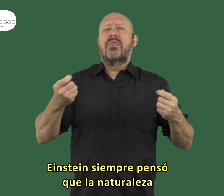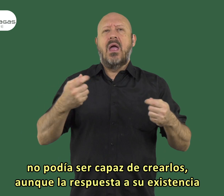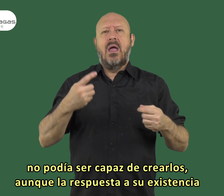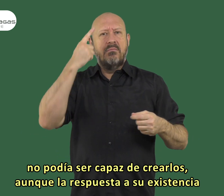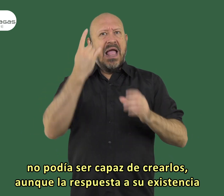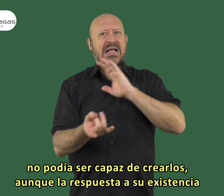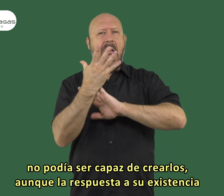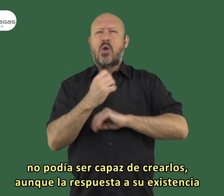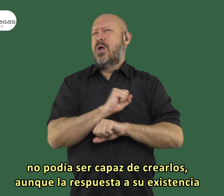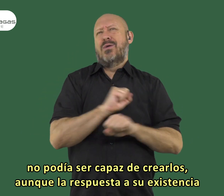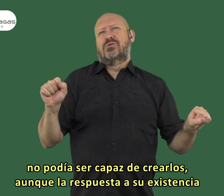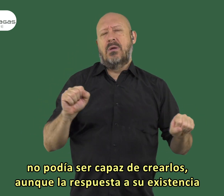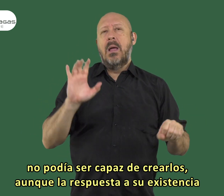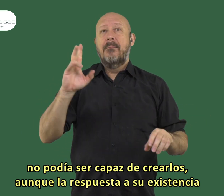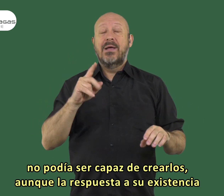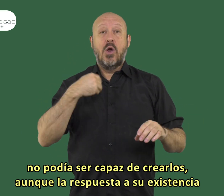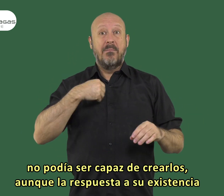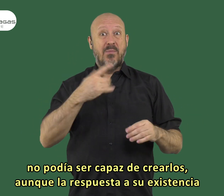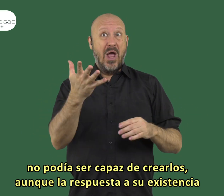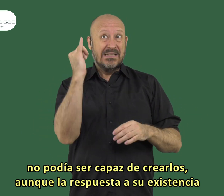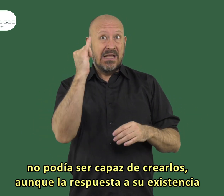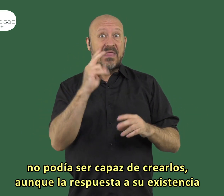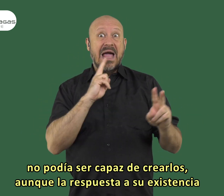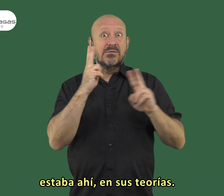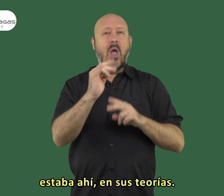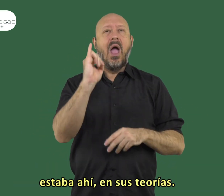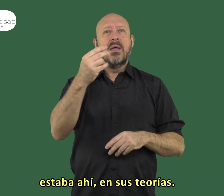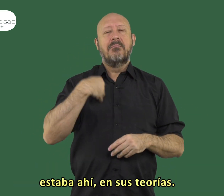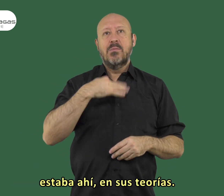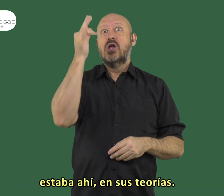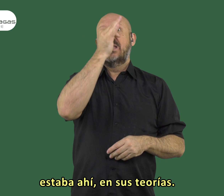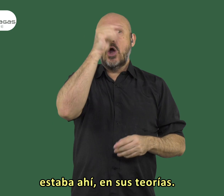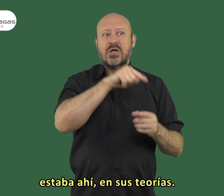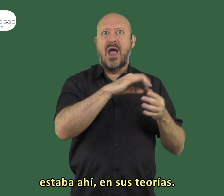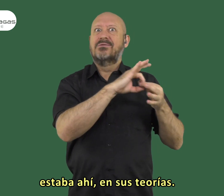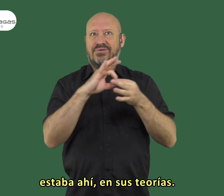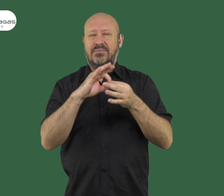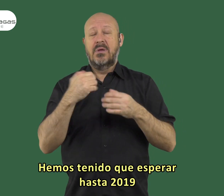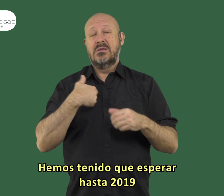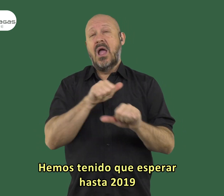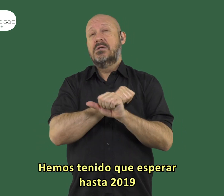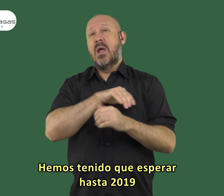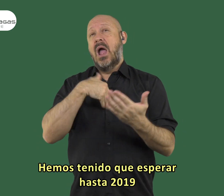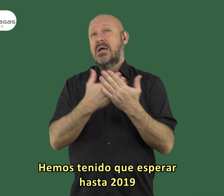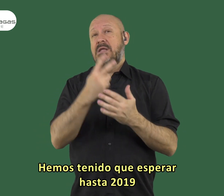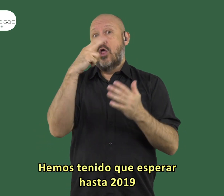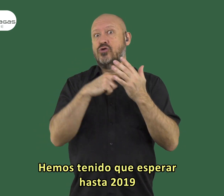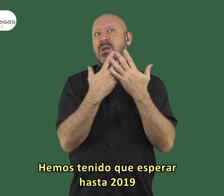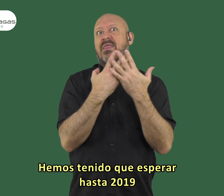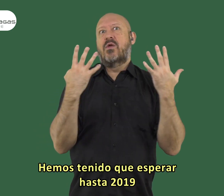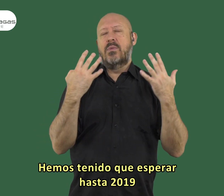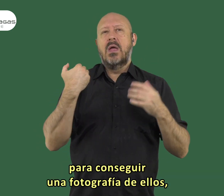naturaleza no podía ser capaz de crearlos, aunque la respuesta a su existencia estaba ahí, en sus teorías. Hemos tenido que esperar